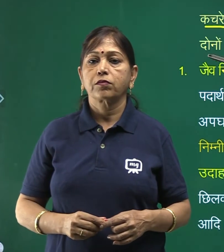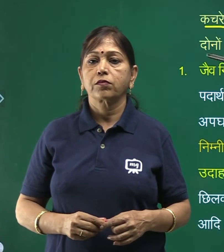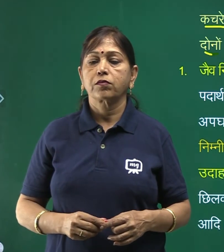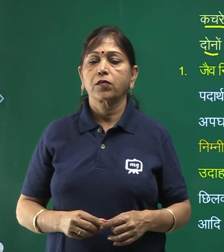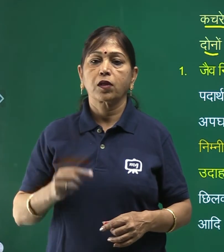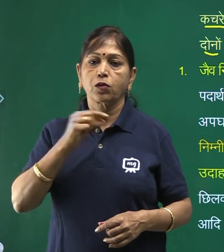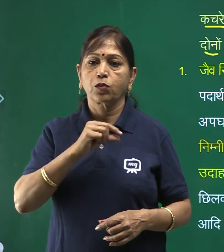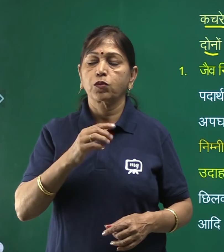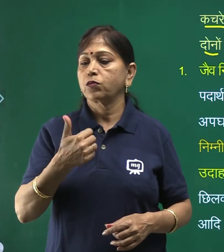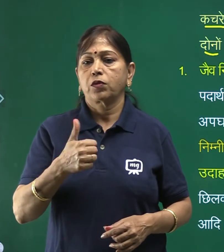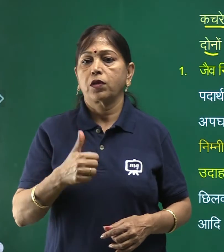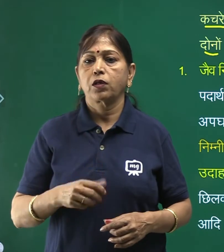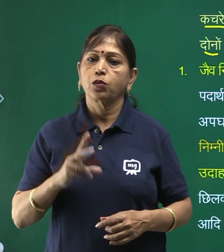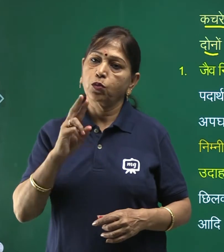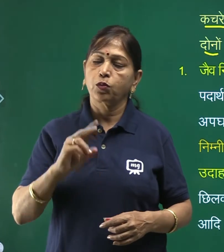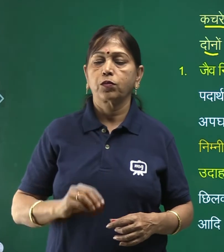अनुपयोगी दोनों